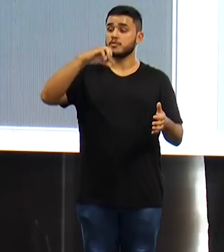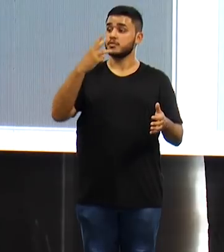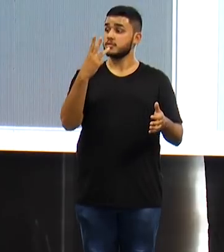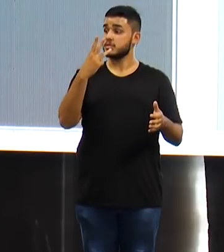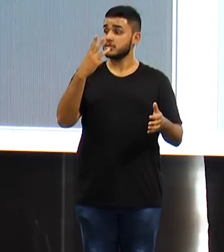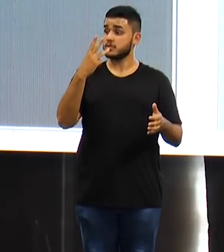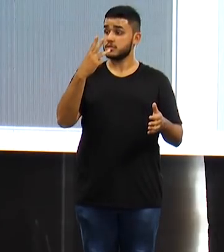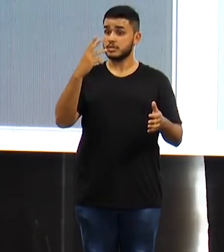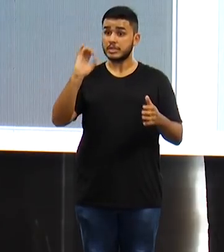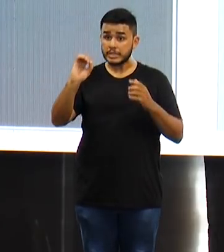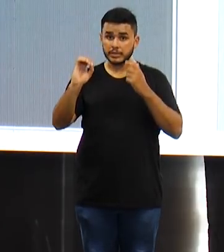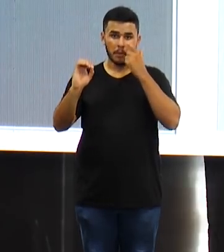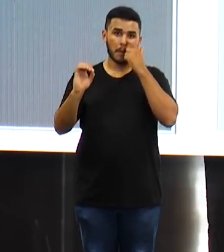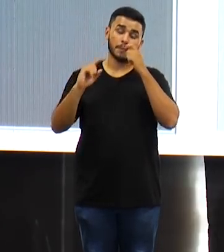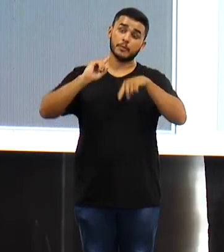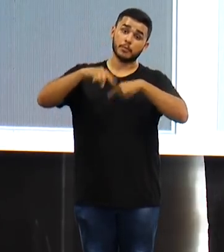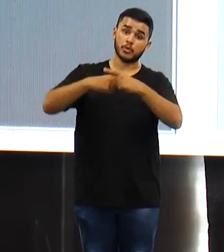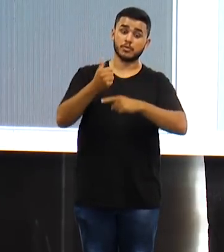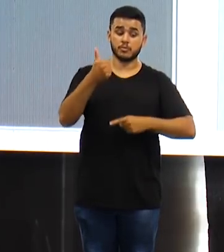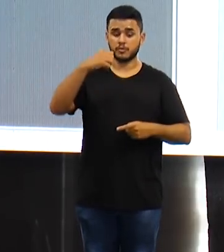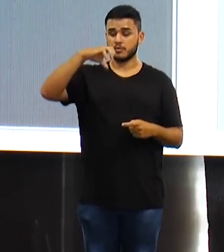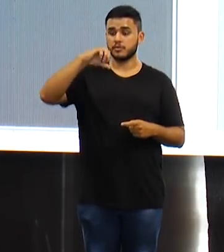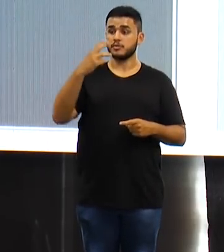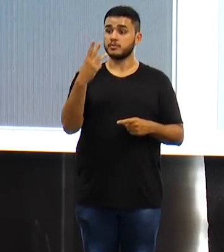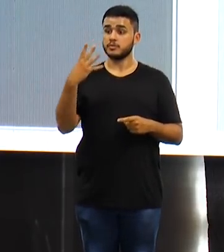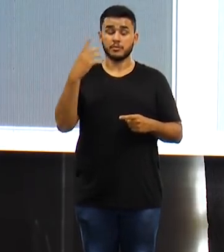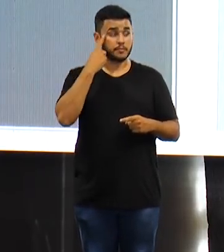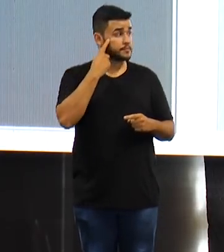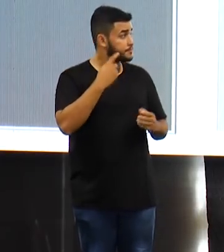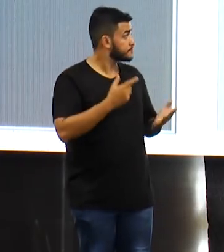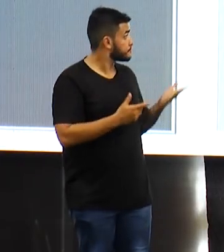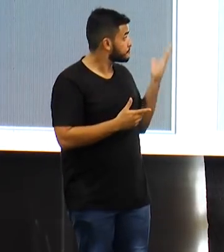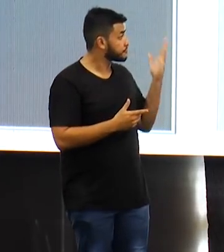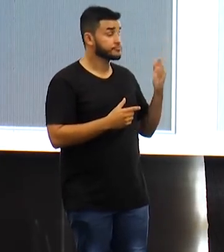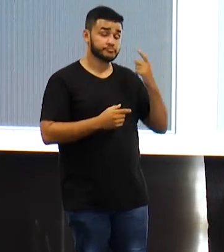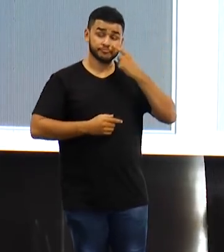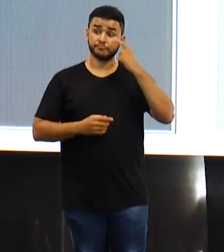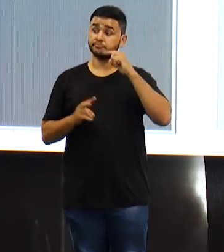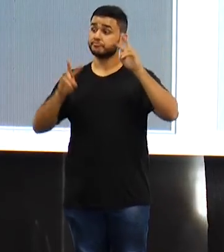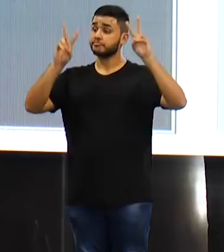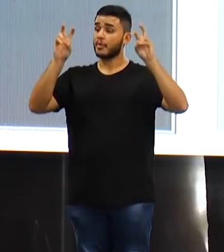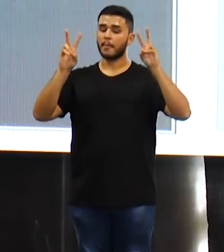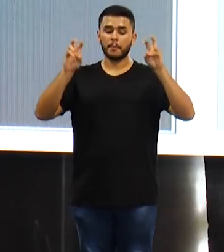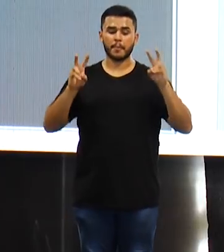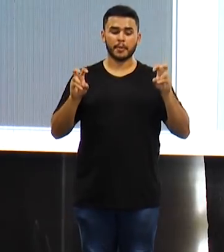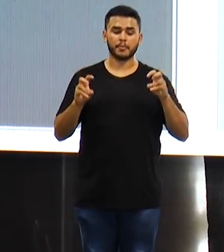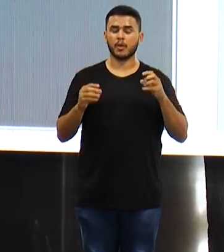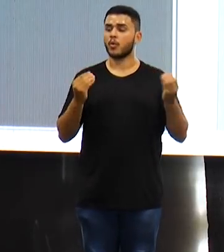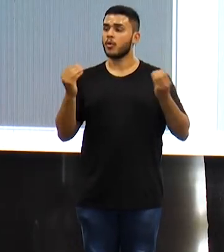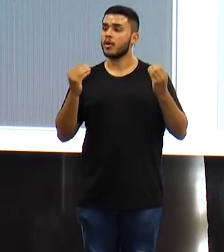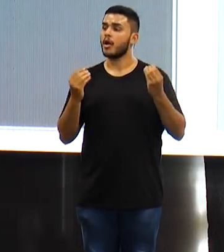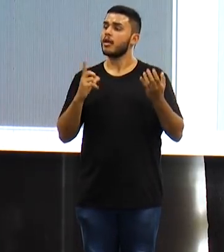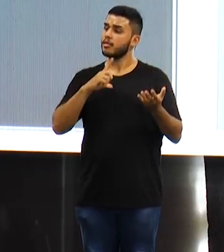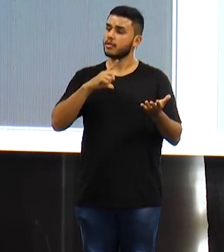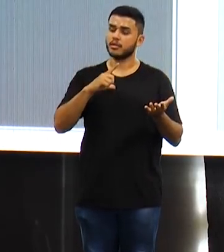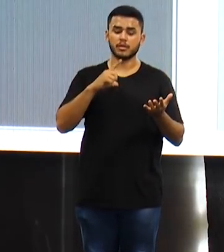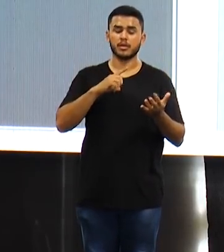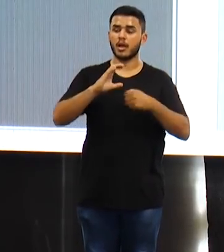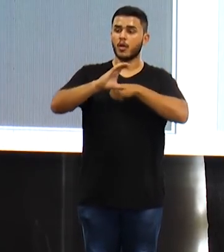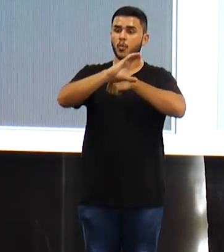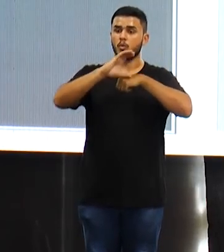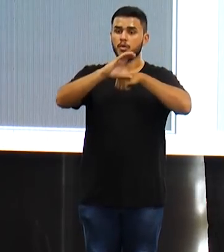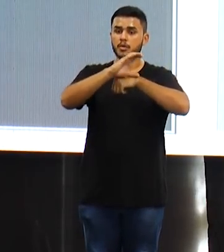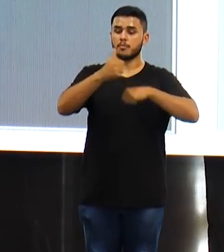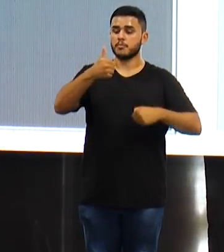de lado, e aí quando você for pesquisar, já está aí bem bonitinho para vocês, quais são os principais pontos e características da